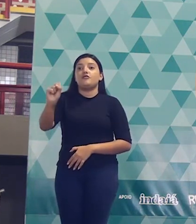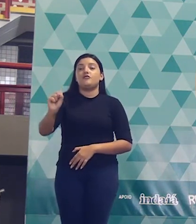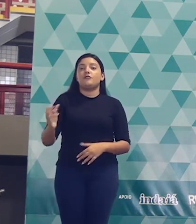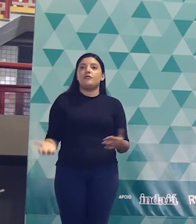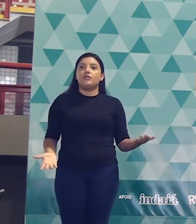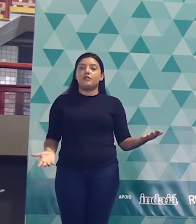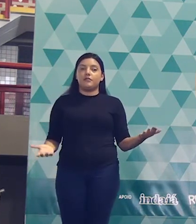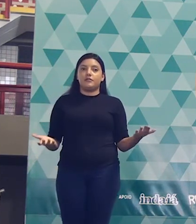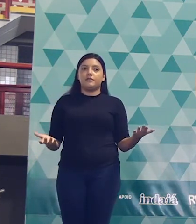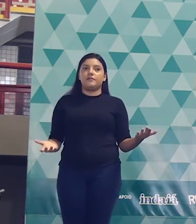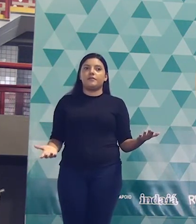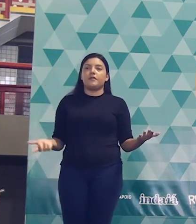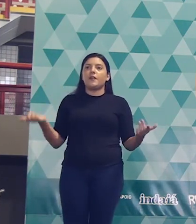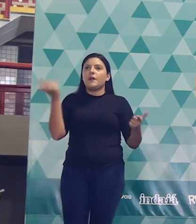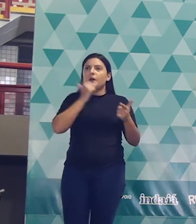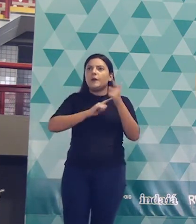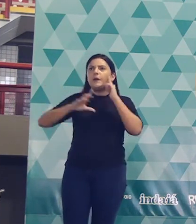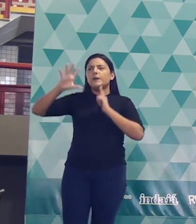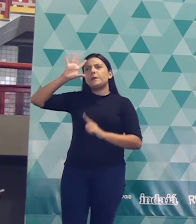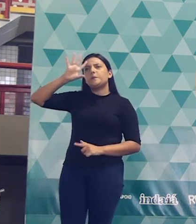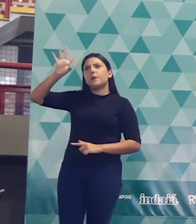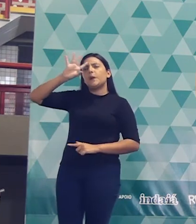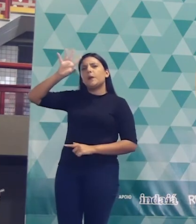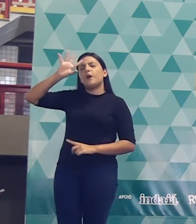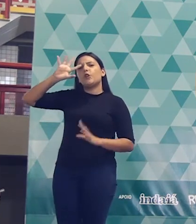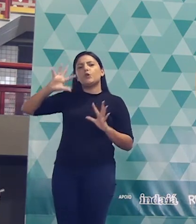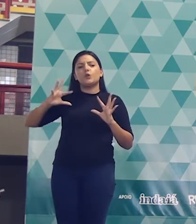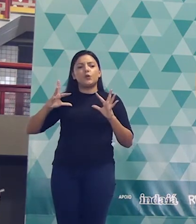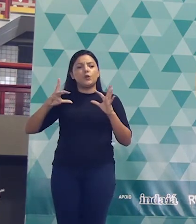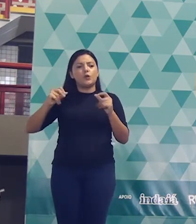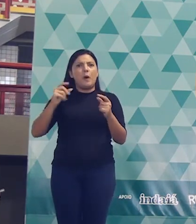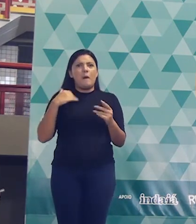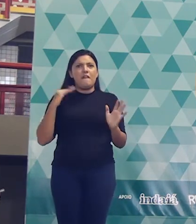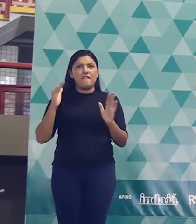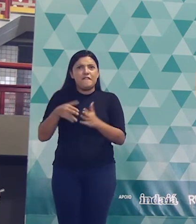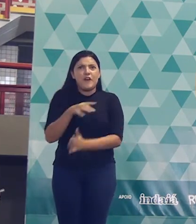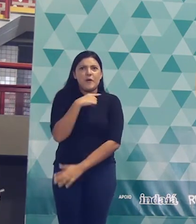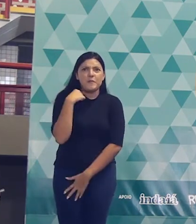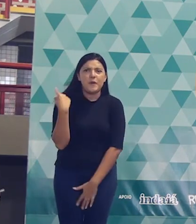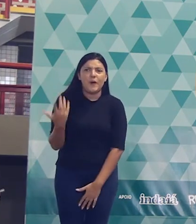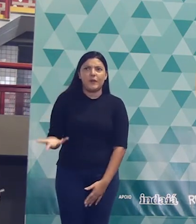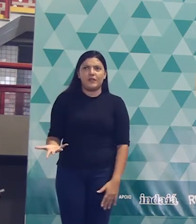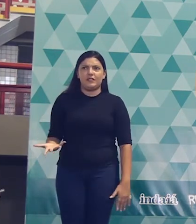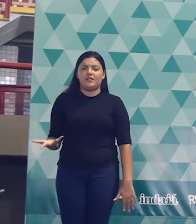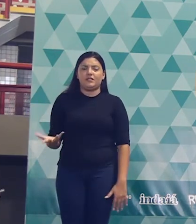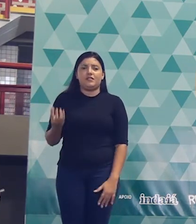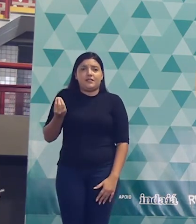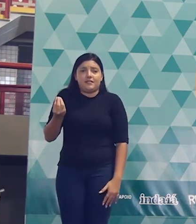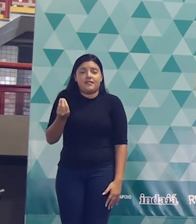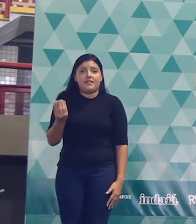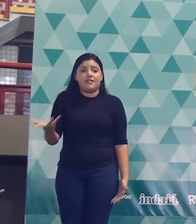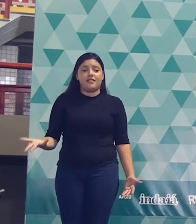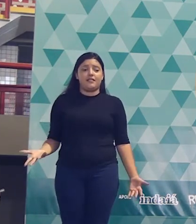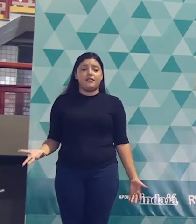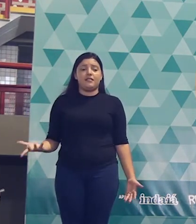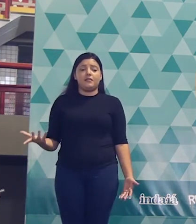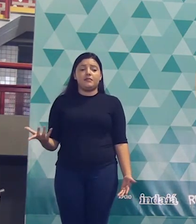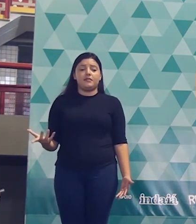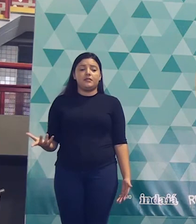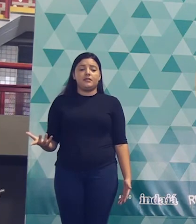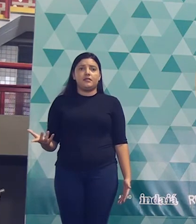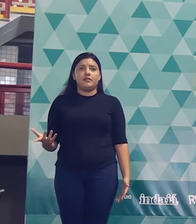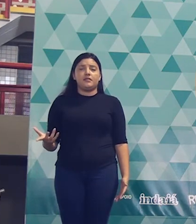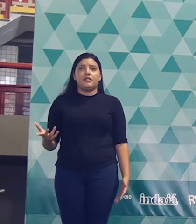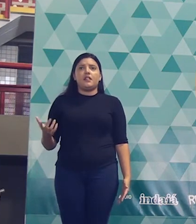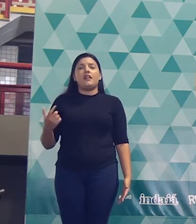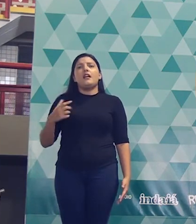né? Você consegue pensar em tudo, menos em morte. A vida sinaliza, chama.